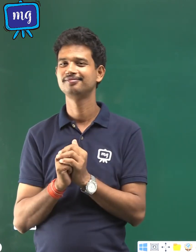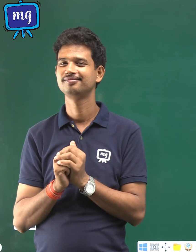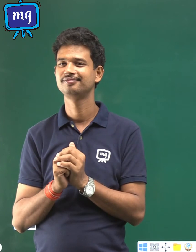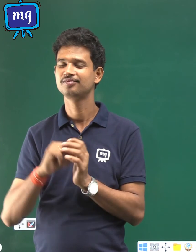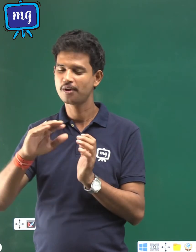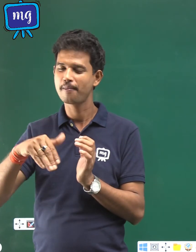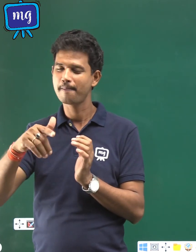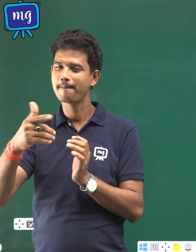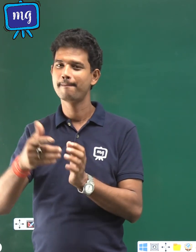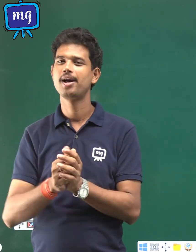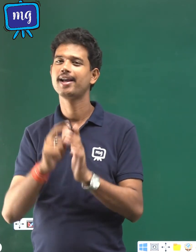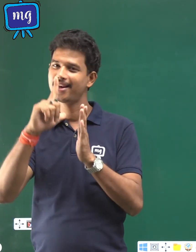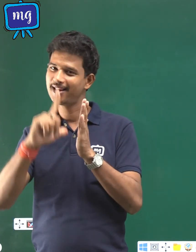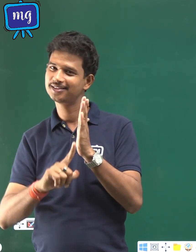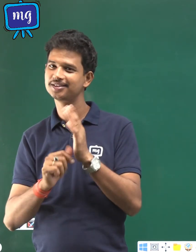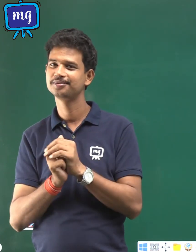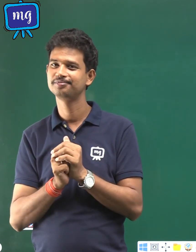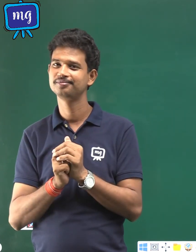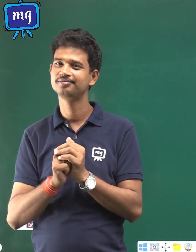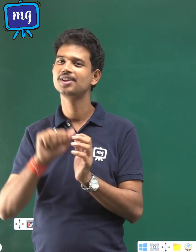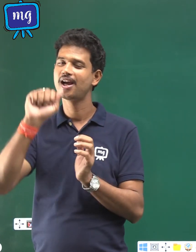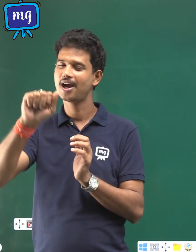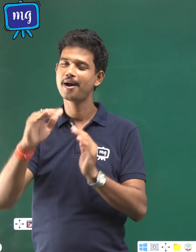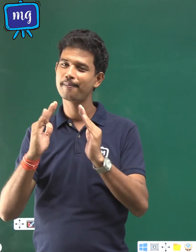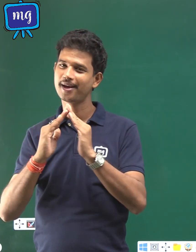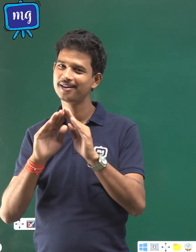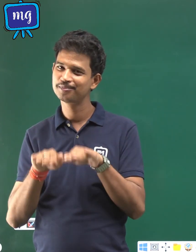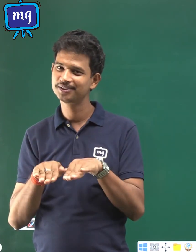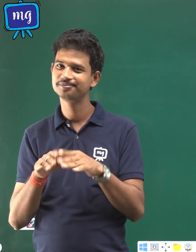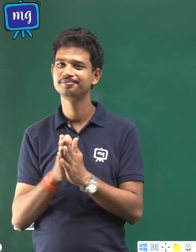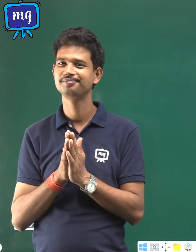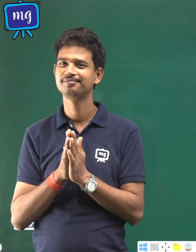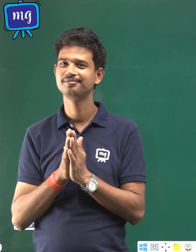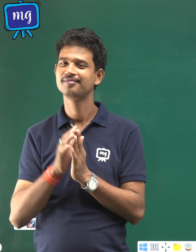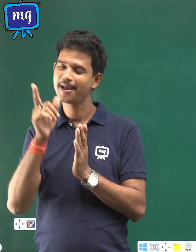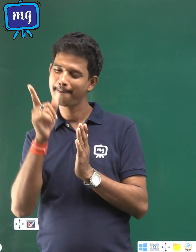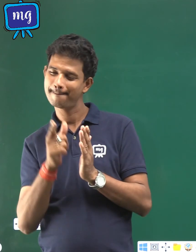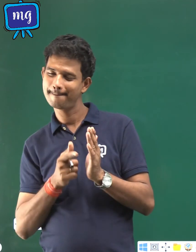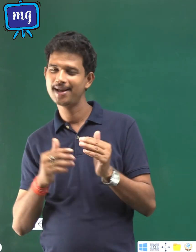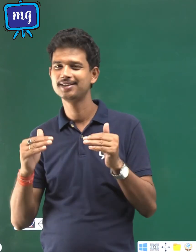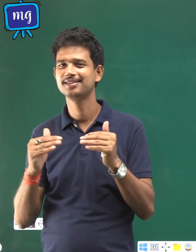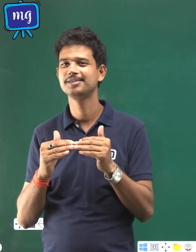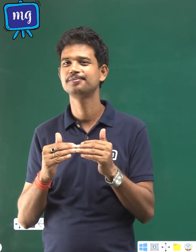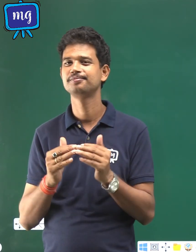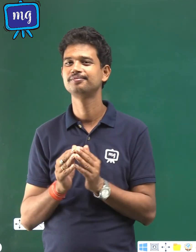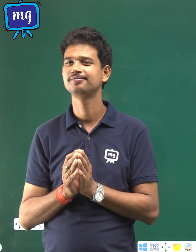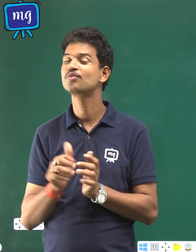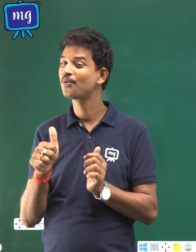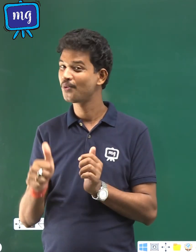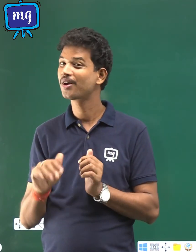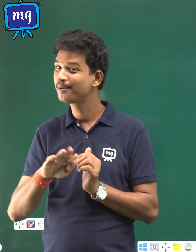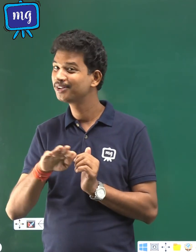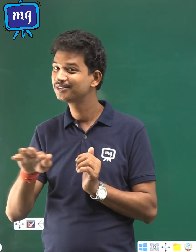बाकी लेटर्स आप घर पर मैच करेंगे। ओके